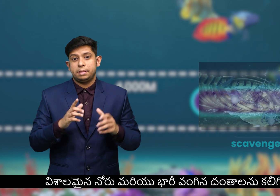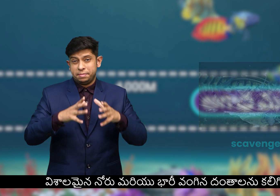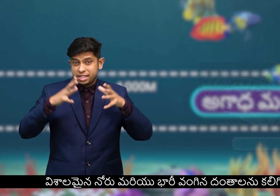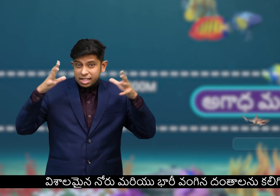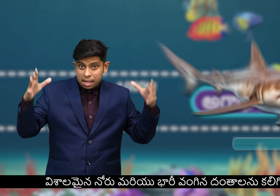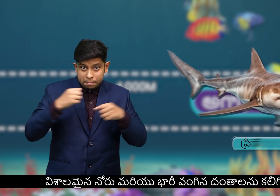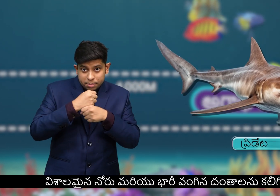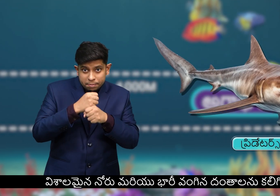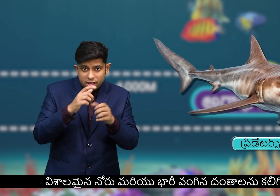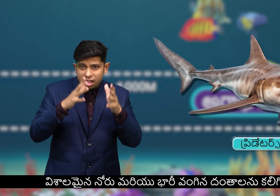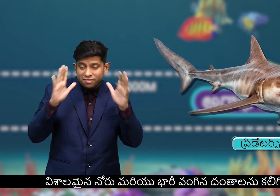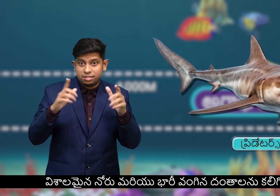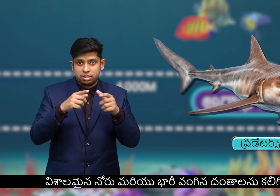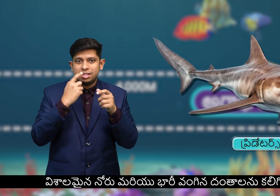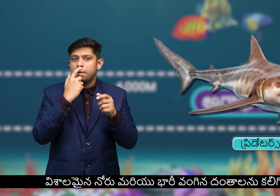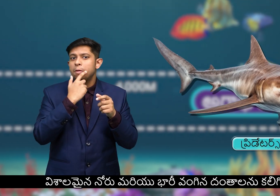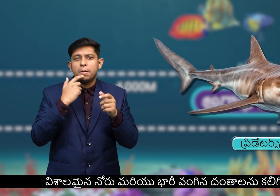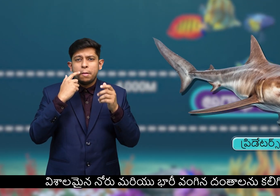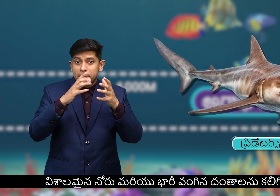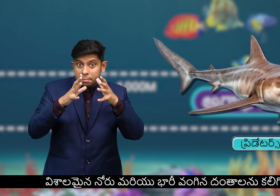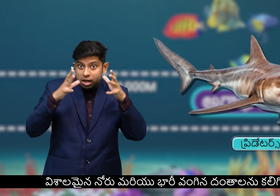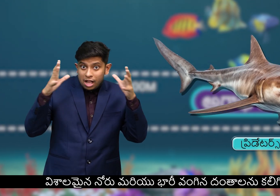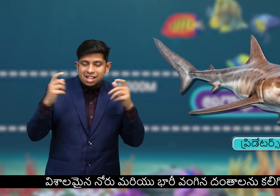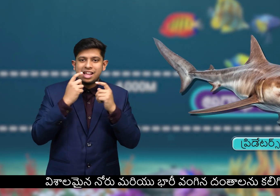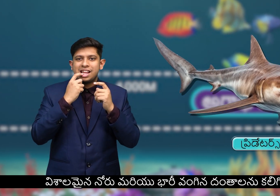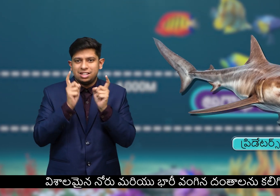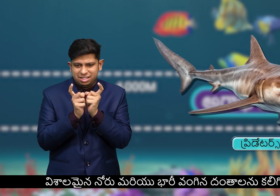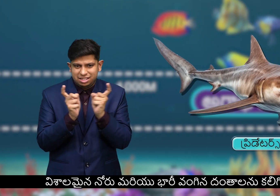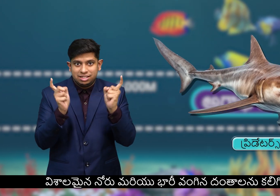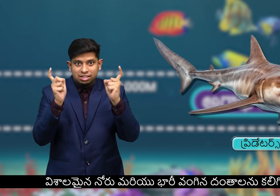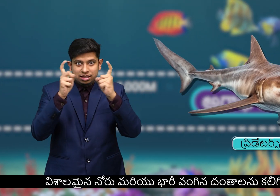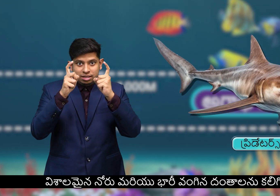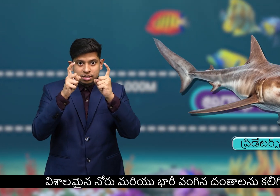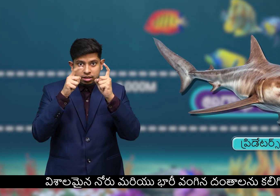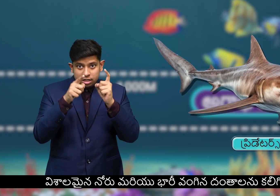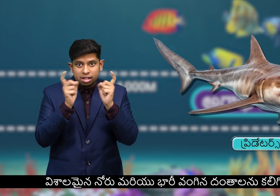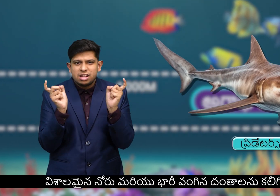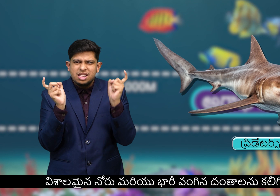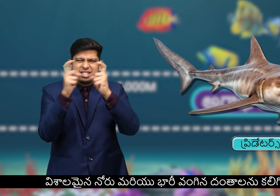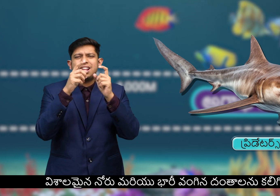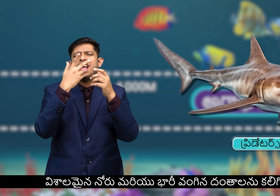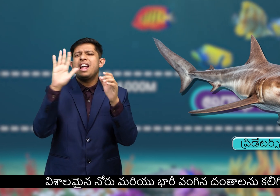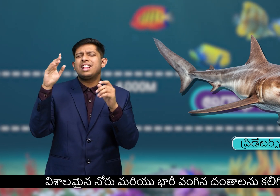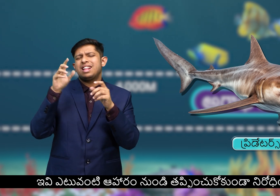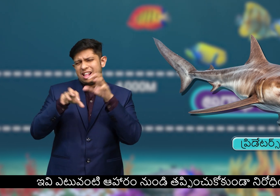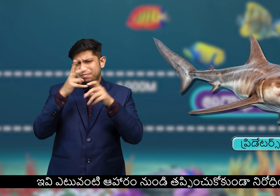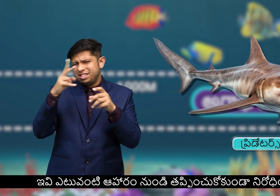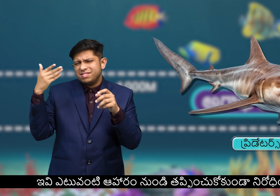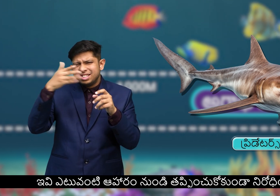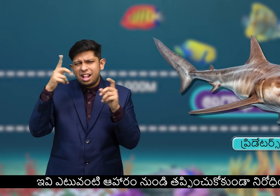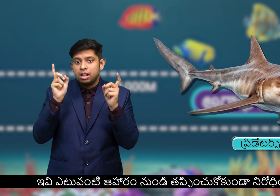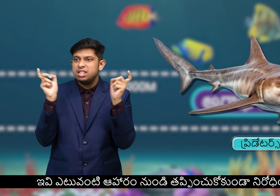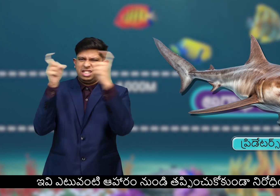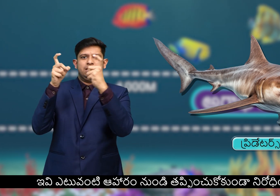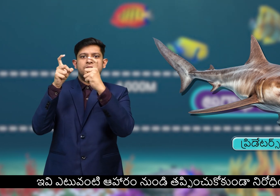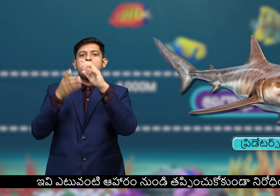విశాలమైన నోరు మరియు భారీ వంగిన దంతాలను కలిగి ఉంటాయి. ఇవి